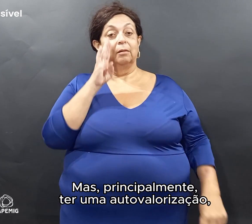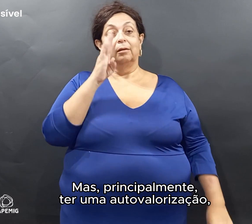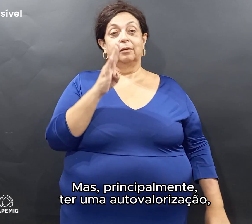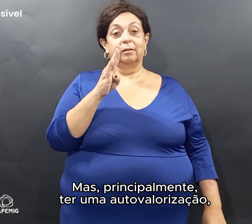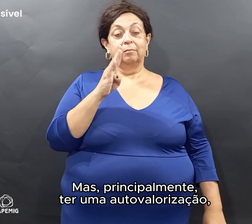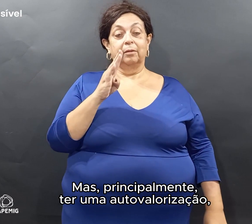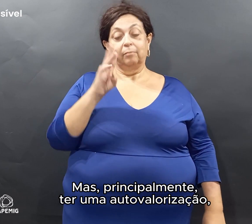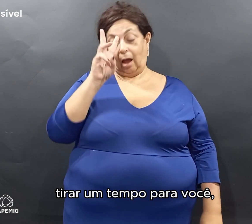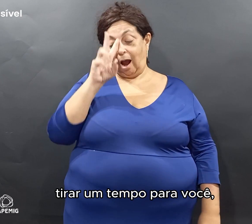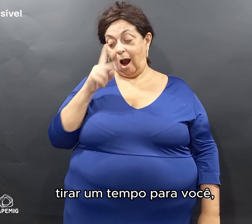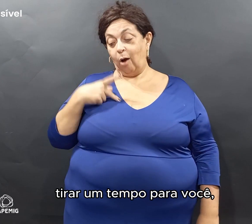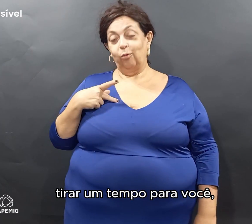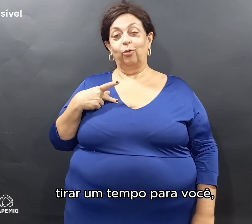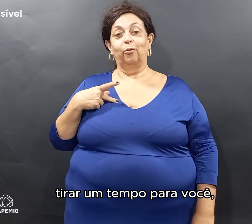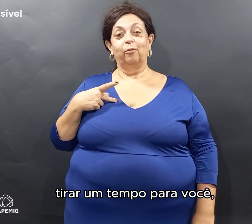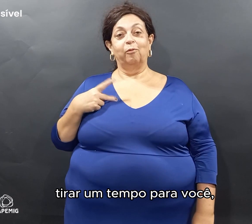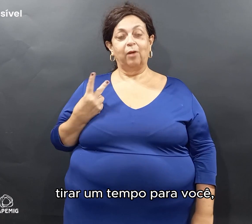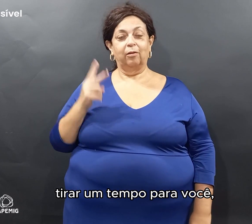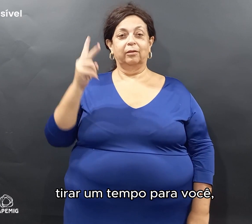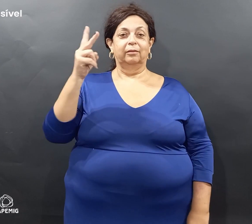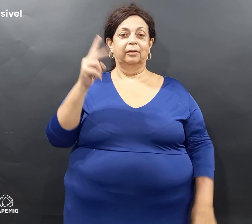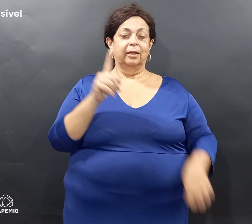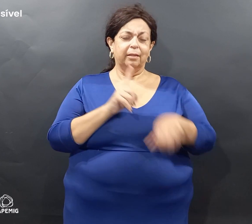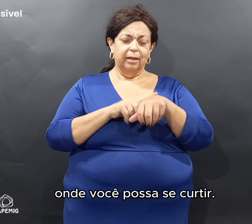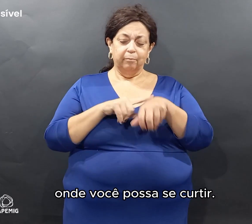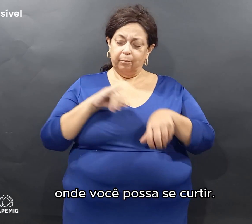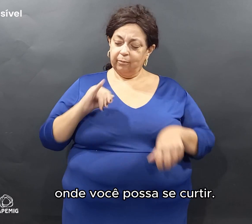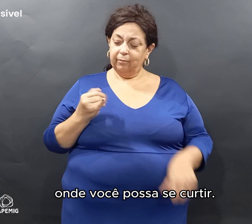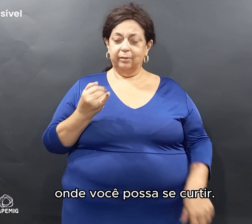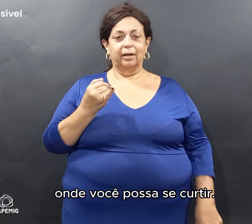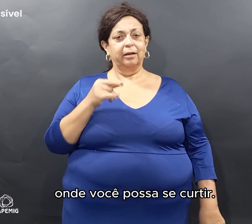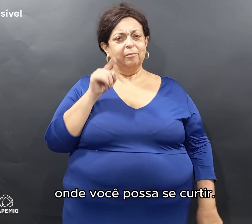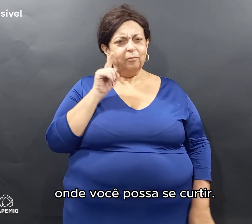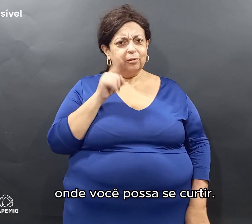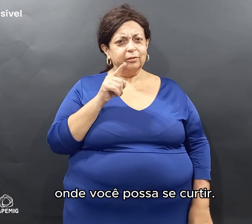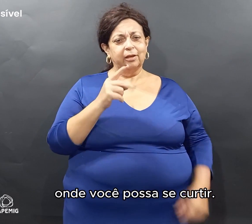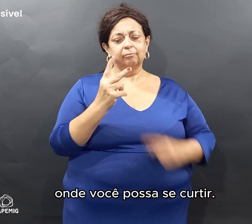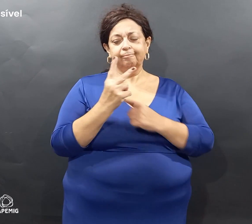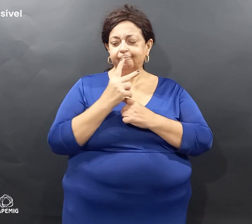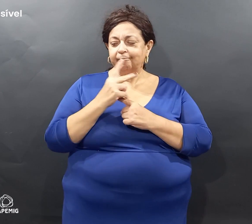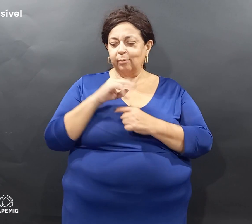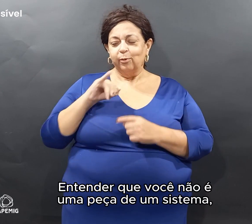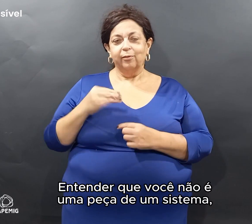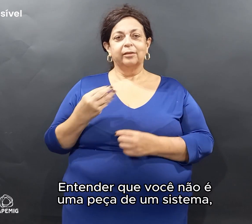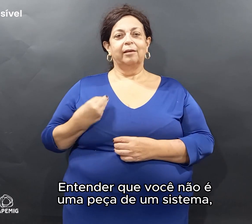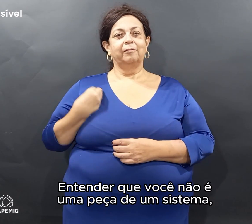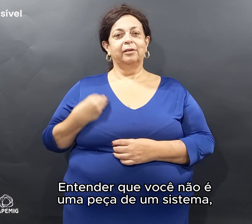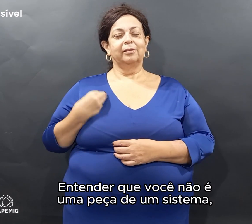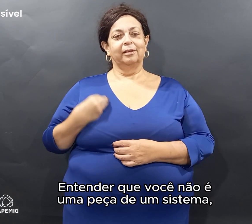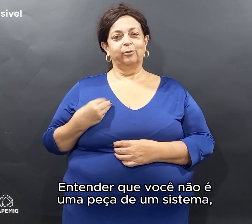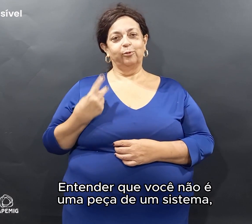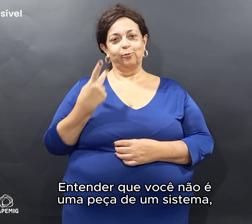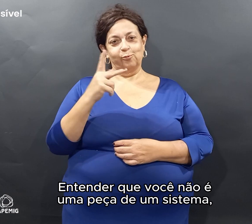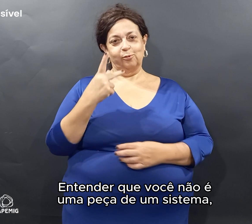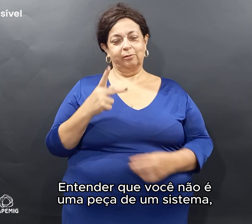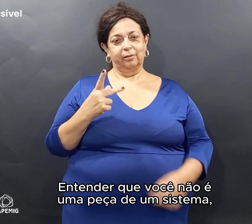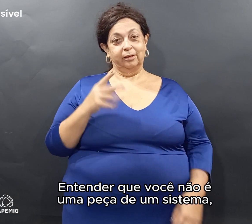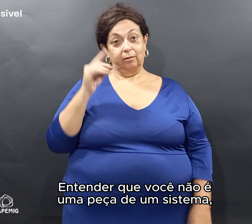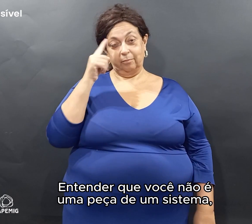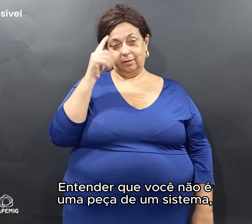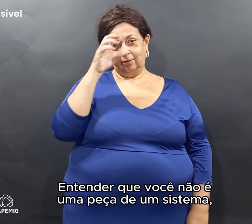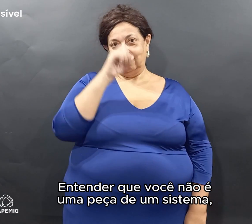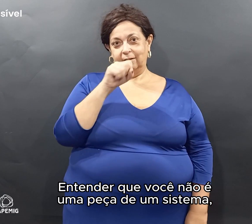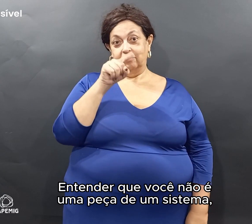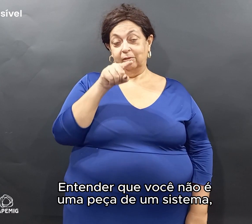uma autovalorização, tirar um tempo para você, onde você possa se curtir. Entender que você não é